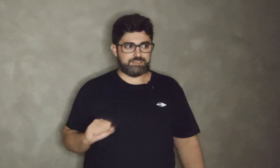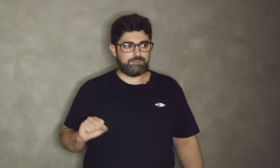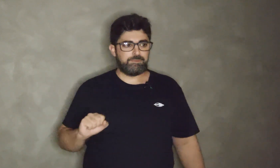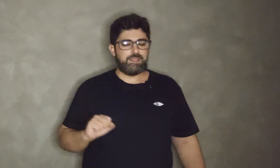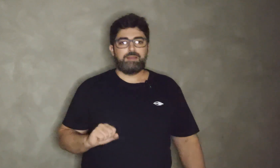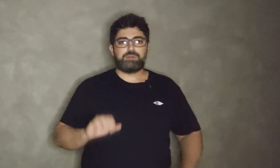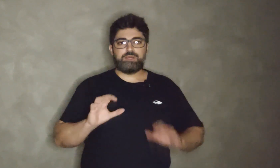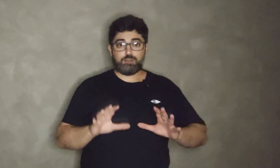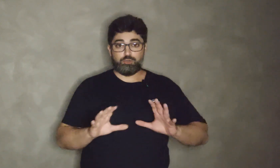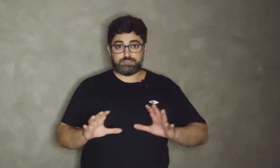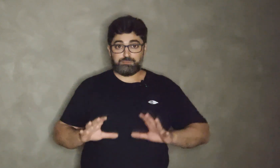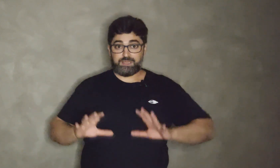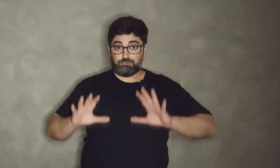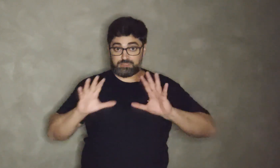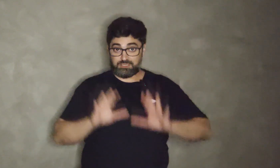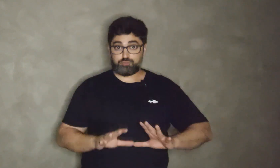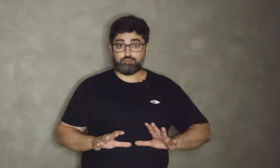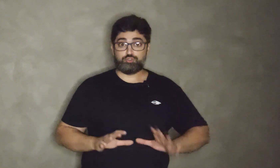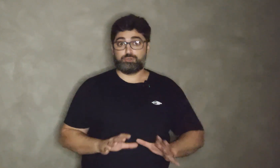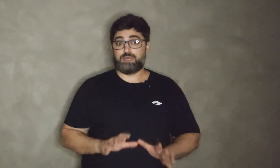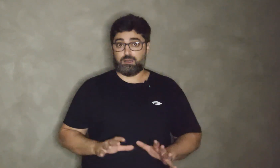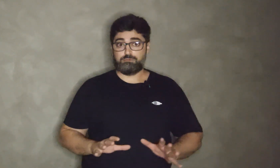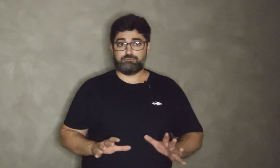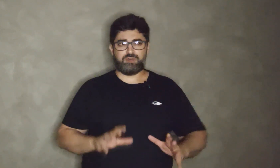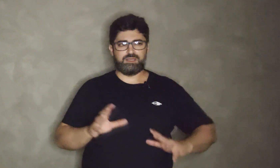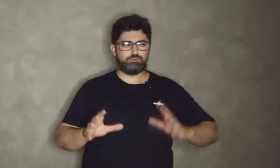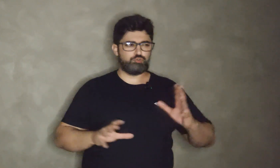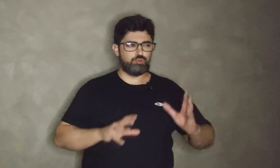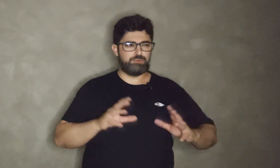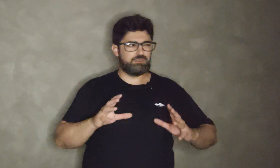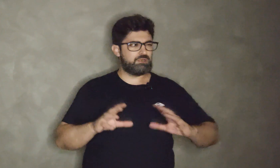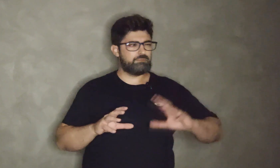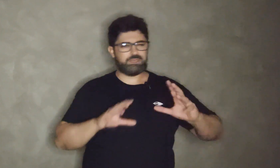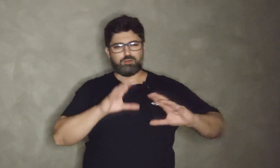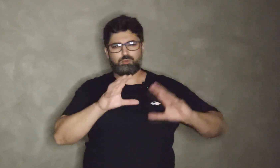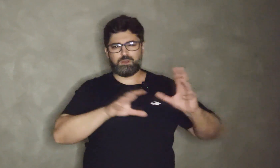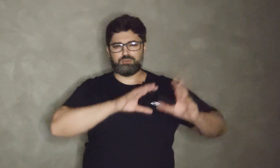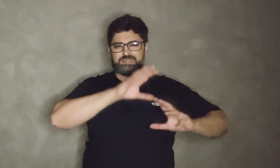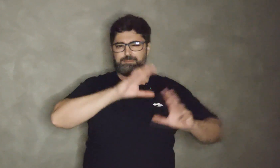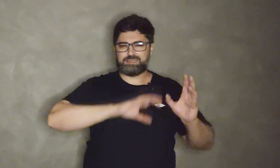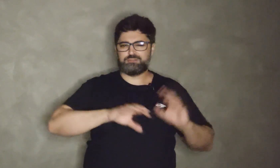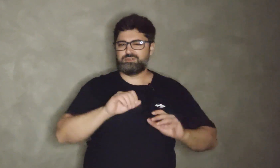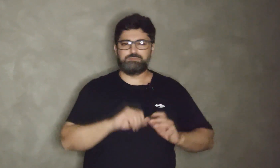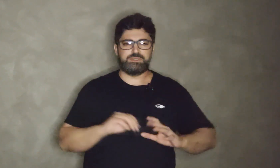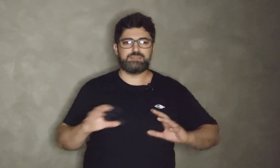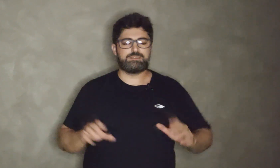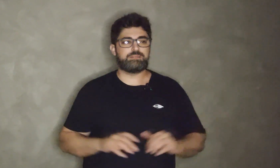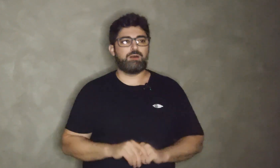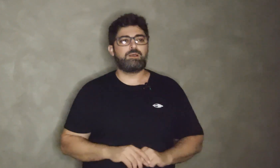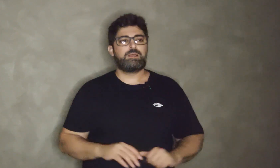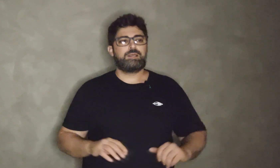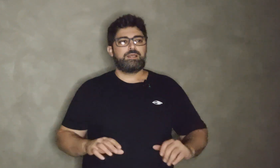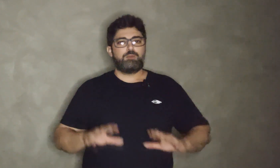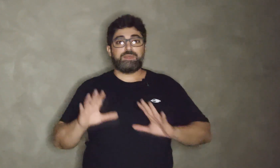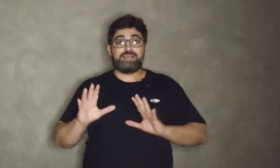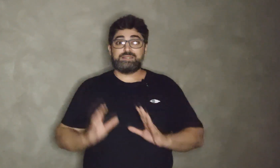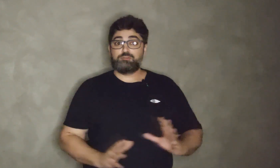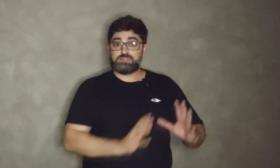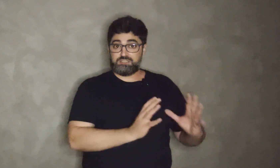né? Primeira coisa, eu peguei um texto de jornal falando sobre, eu lembro que era alguma coisa da época das Olimpíadas e tal. Eu peguei e dei o texto